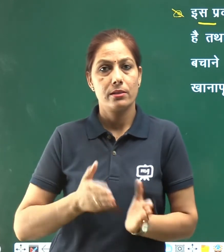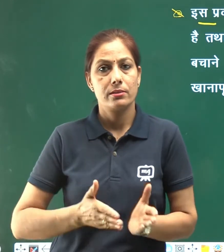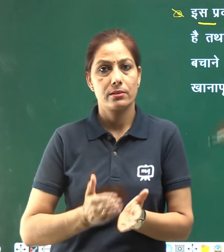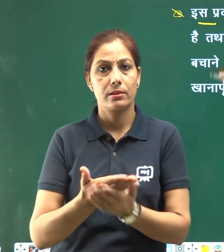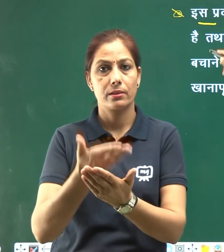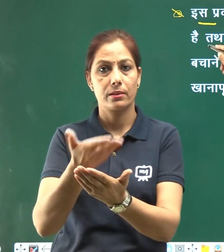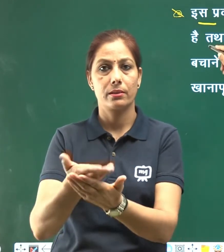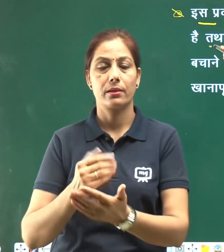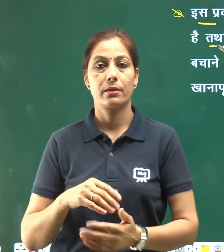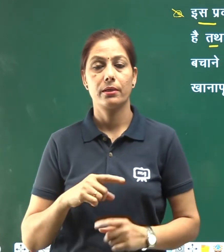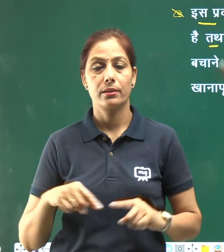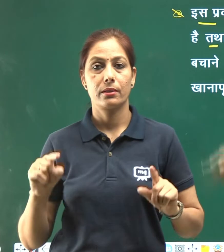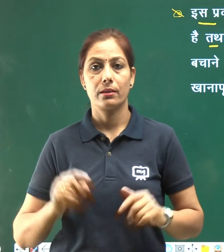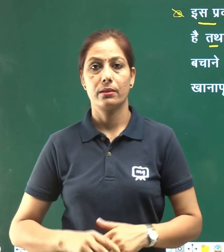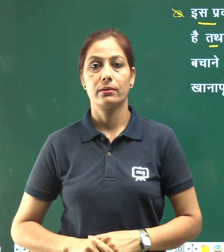तथा